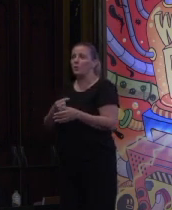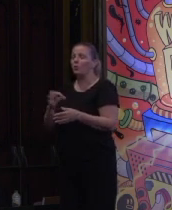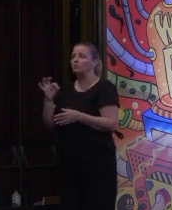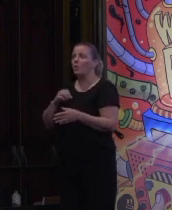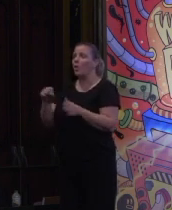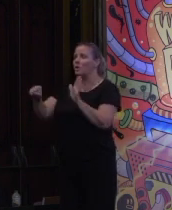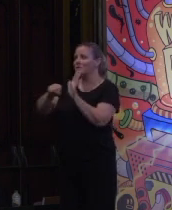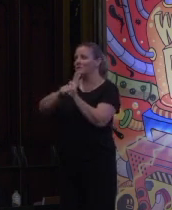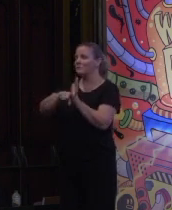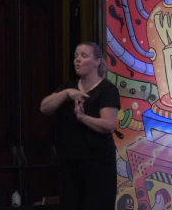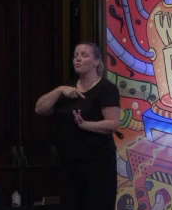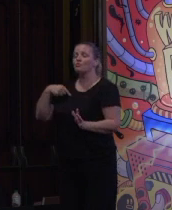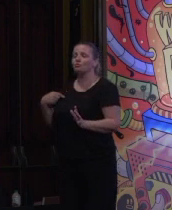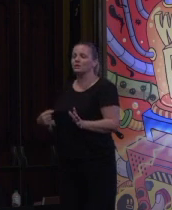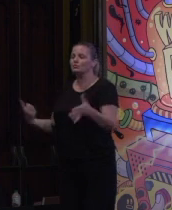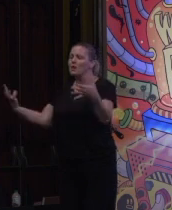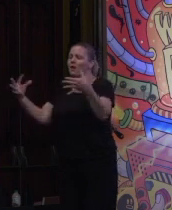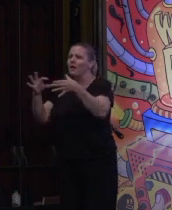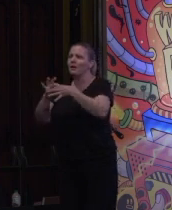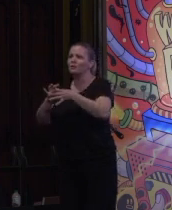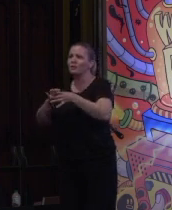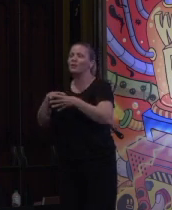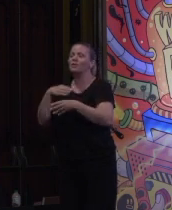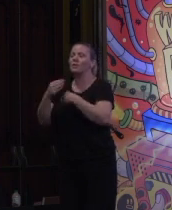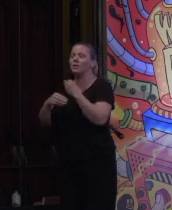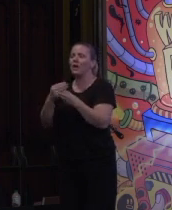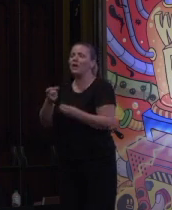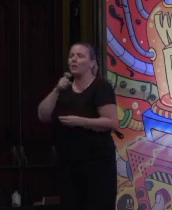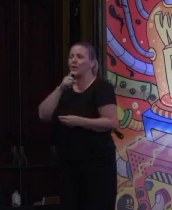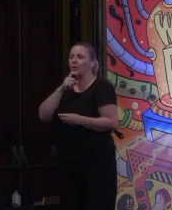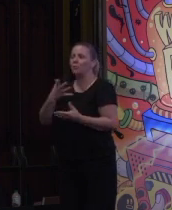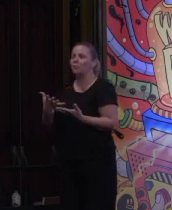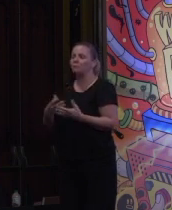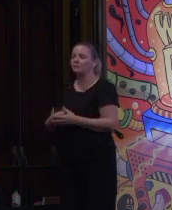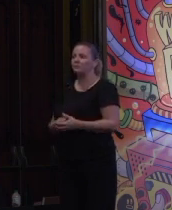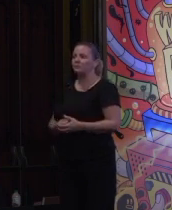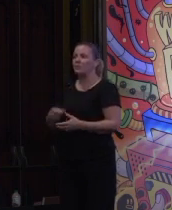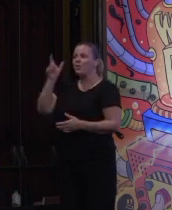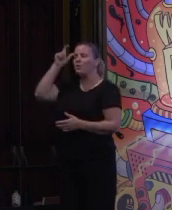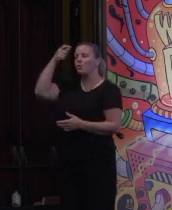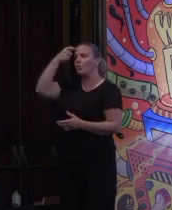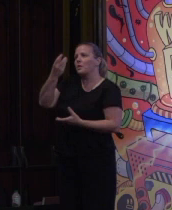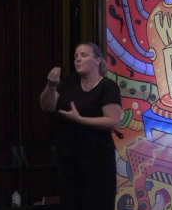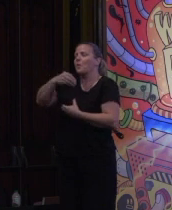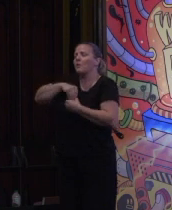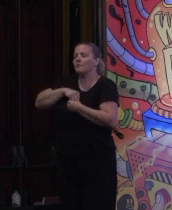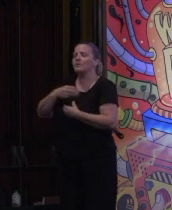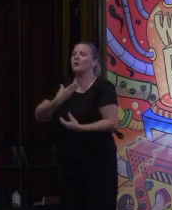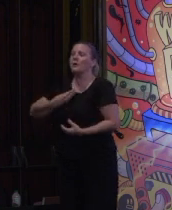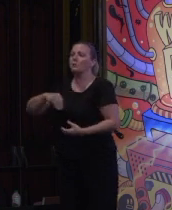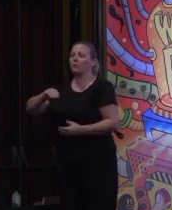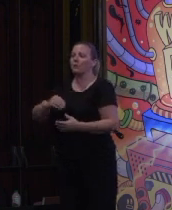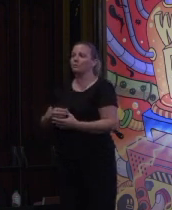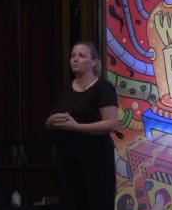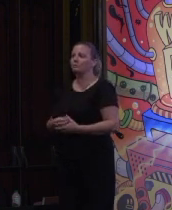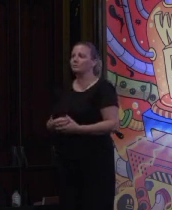así pues, esta asociación y que sea más fácil integrar los conceptos. Vamos a hacer un ejercicio si queréis, y es que vamos a aprender a